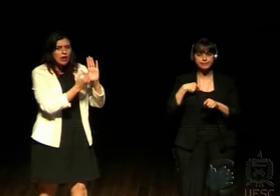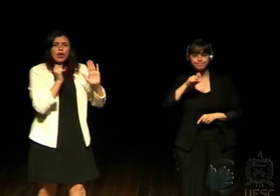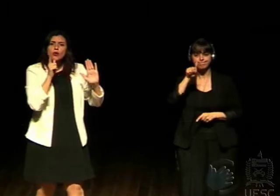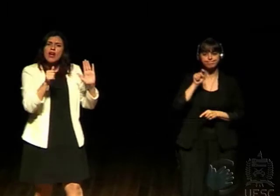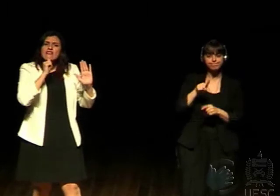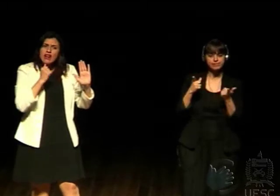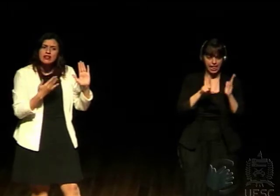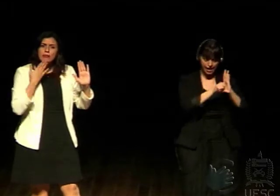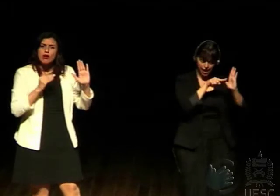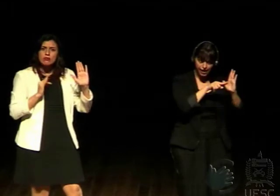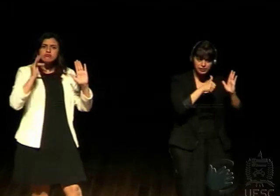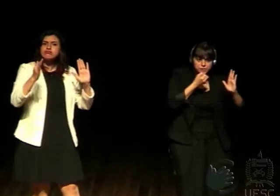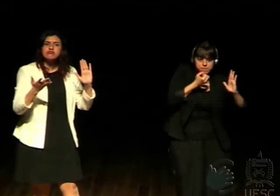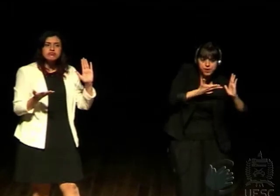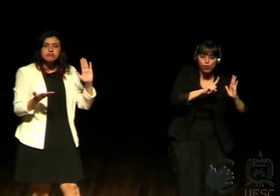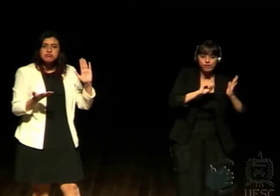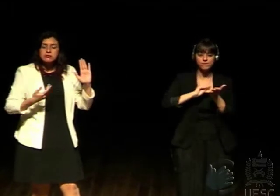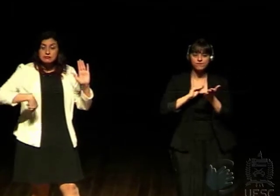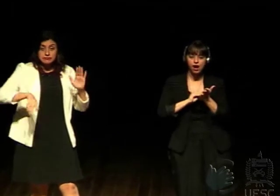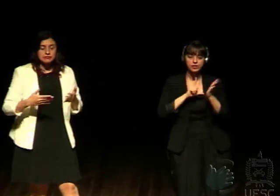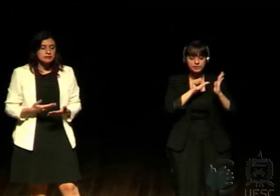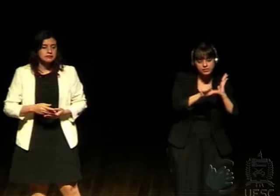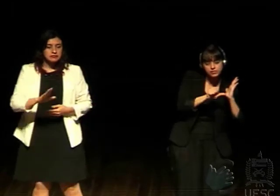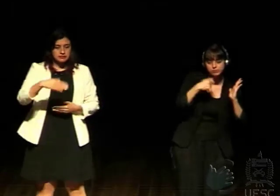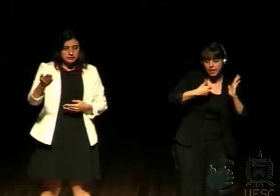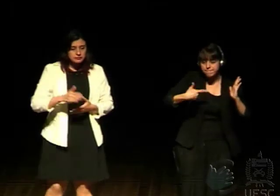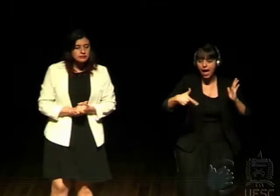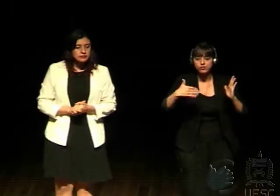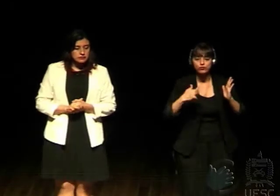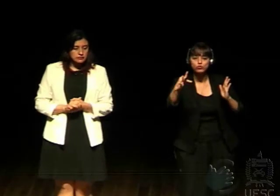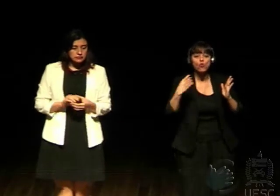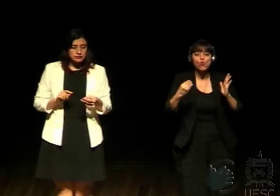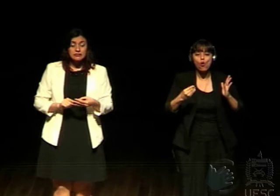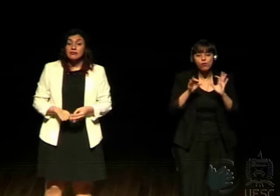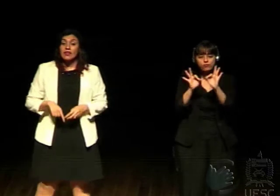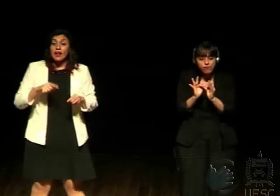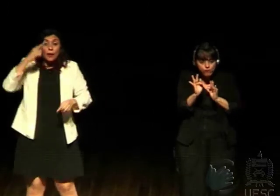cuestionarnos si lo que dice la ley es suficiente o no, o se requiere algo más al futuro.